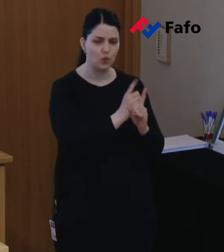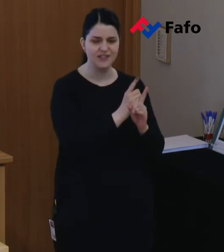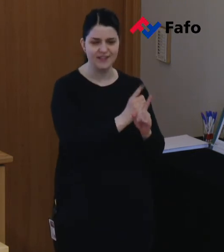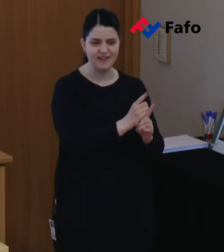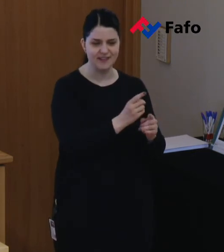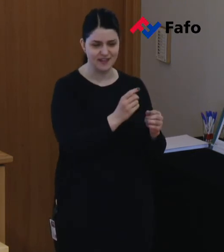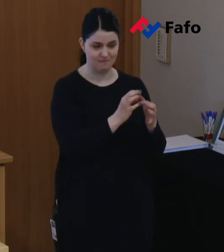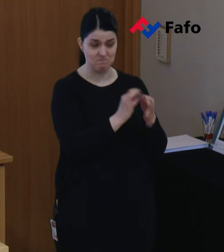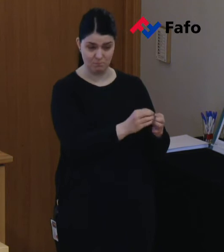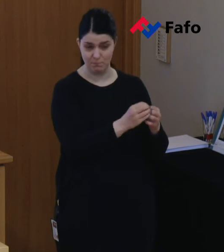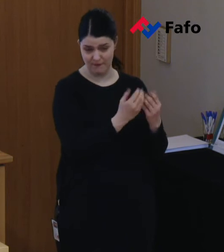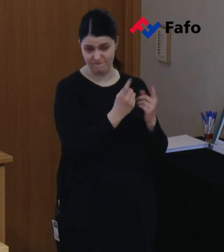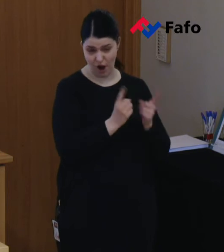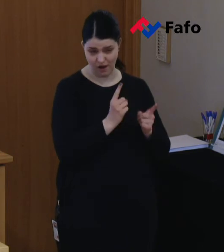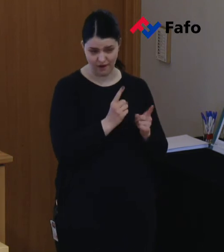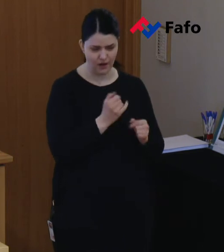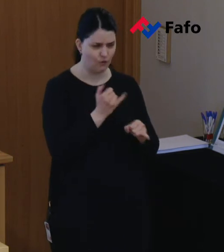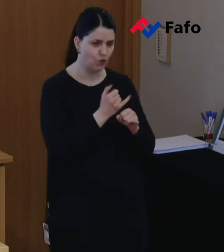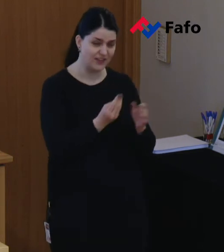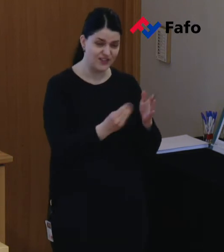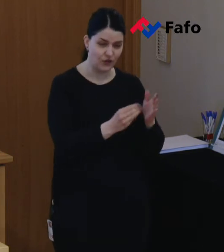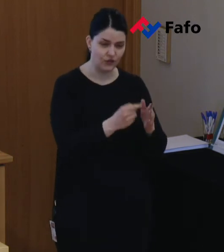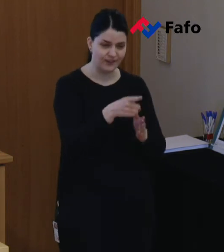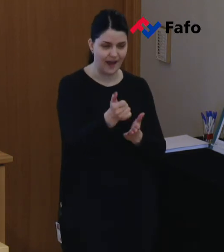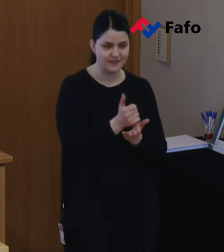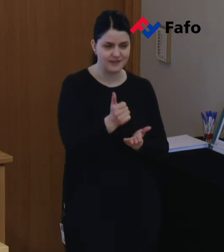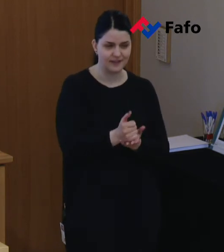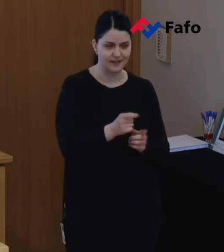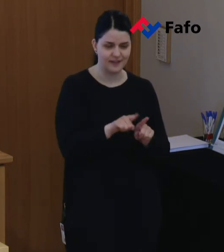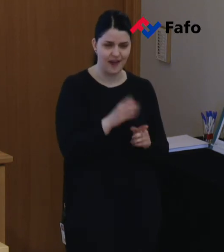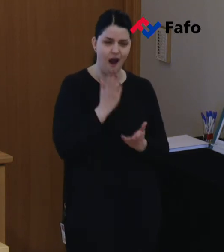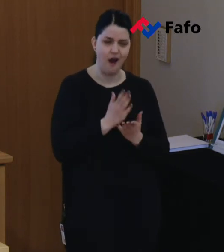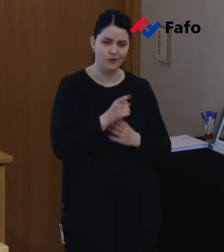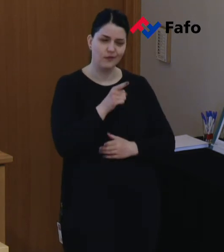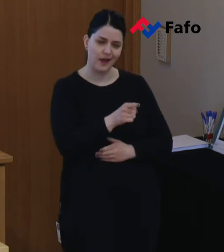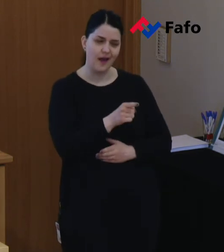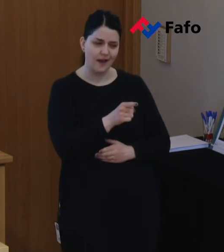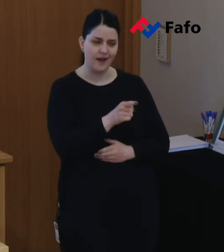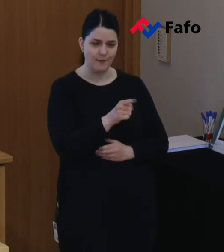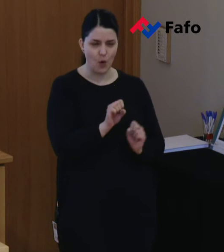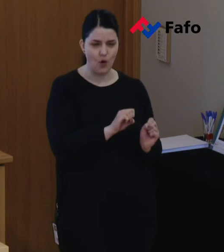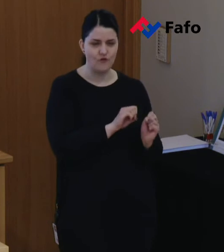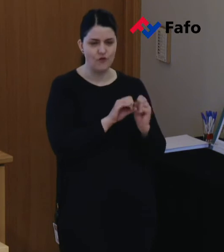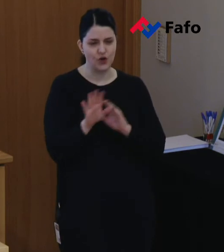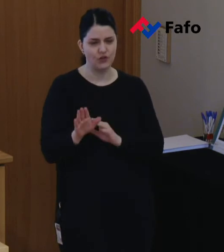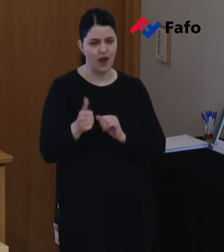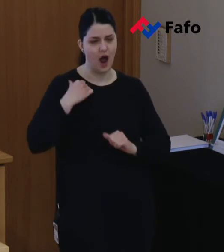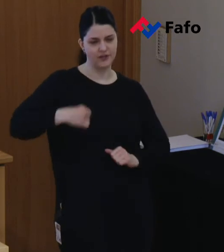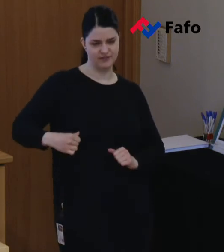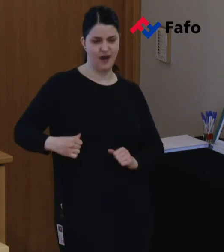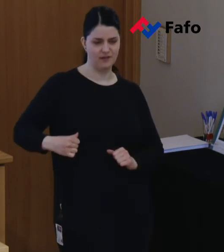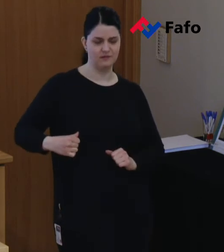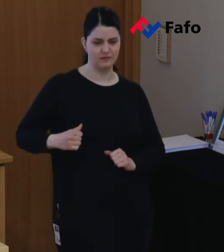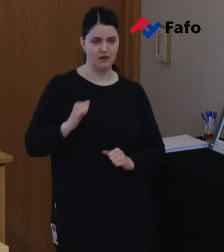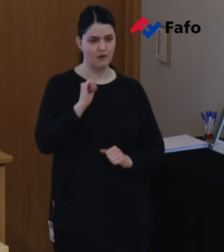av valg, og hvordan kan man støtte de ansatte til nettopp dette her med å flytte ansvar for på en